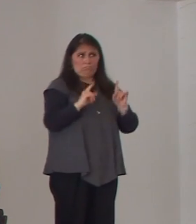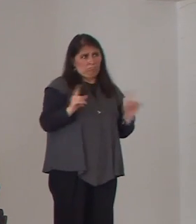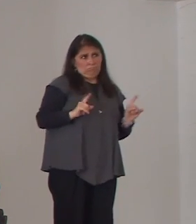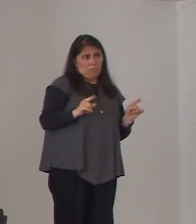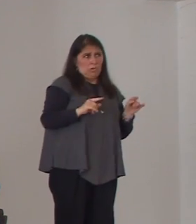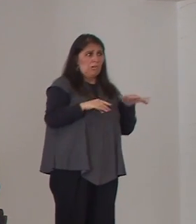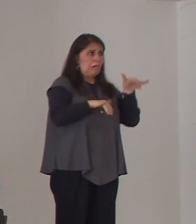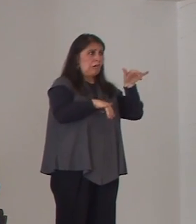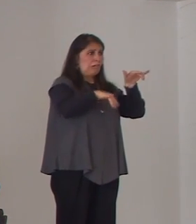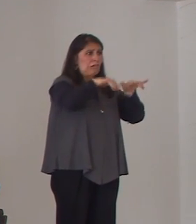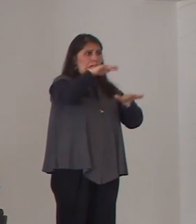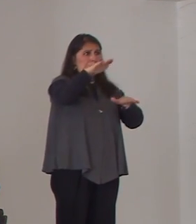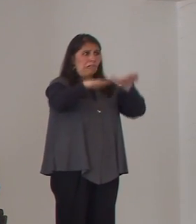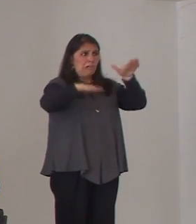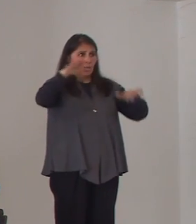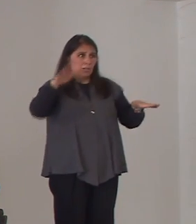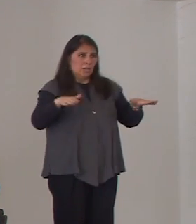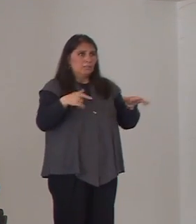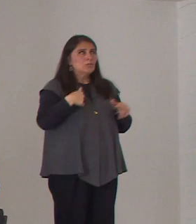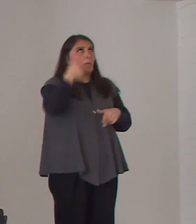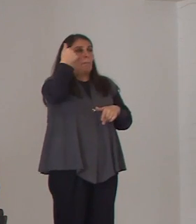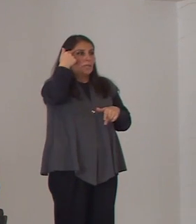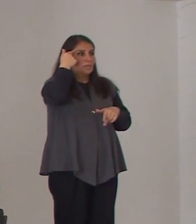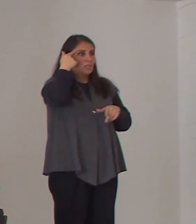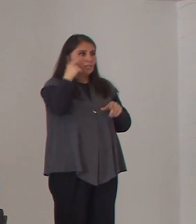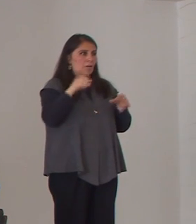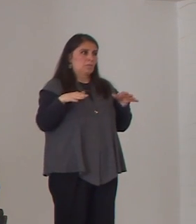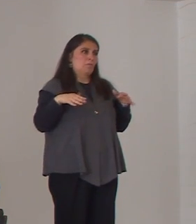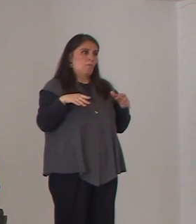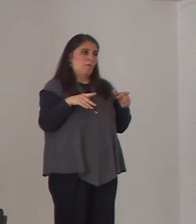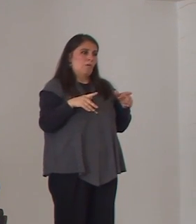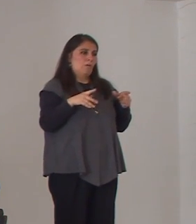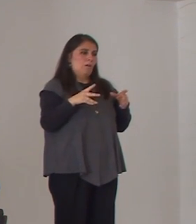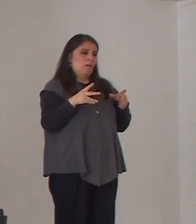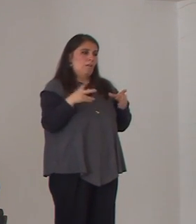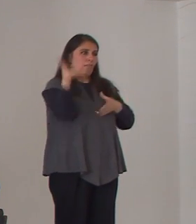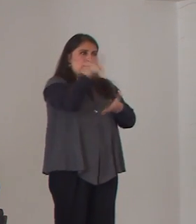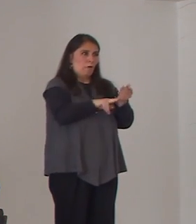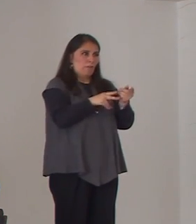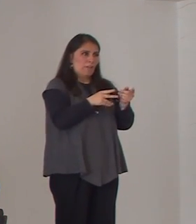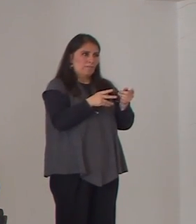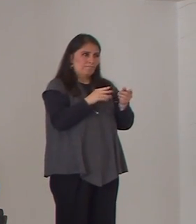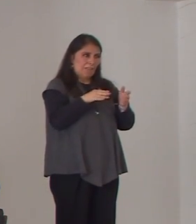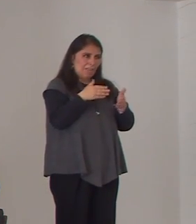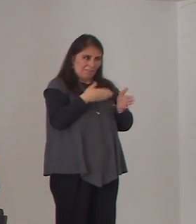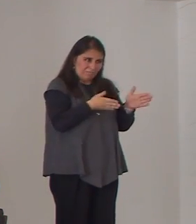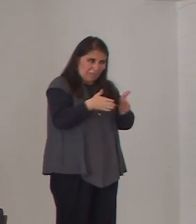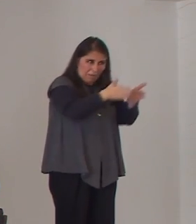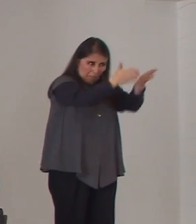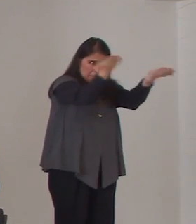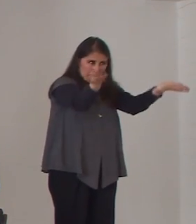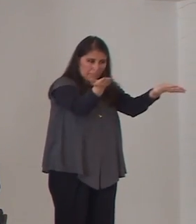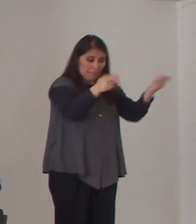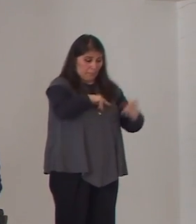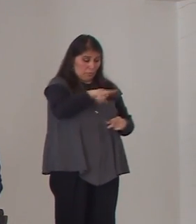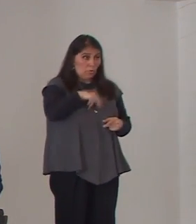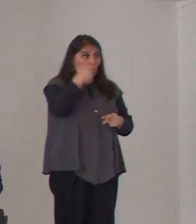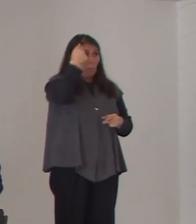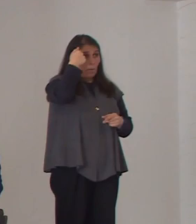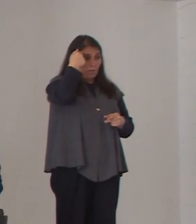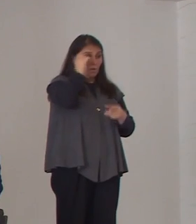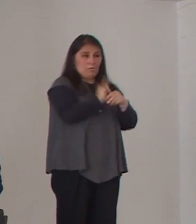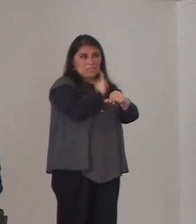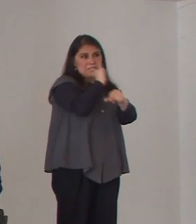estamos como en una doble vía, pero que depende también de nosotros como institución pensar en que